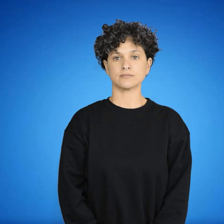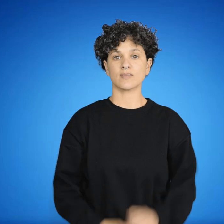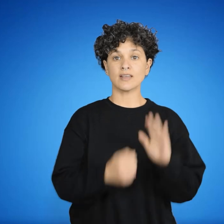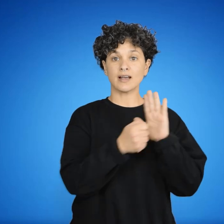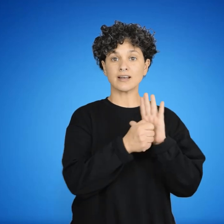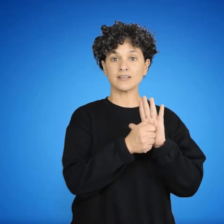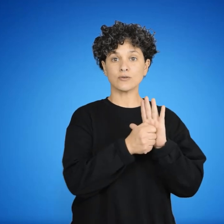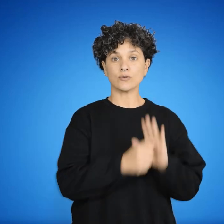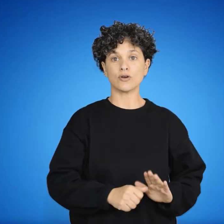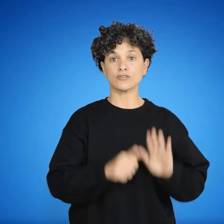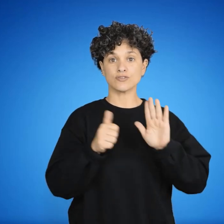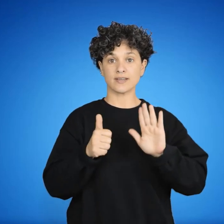artículo sexto